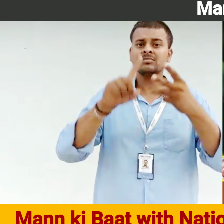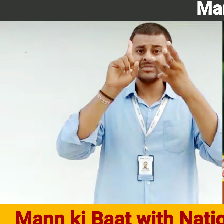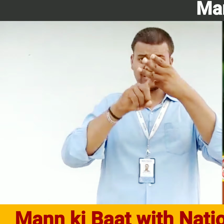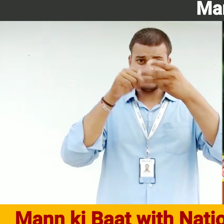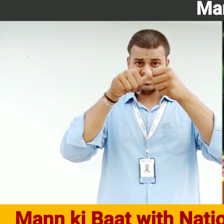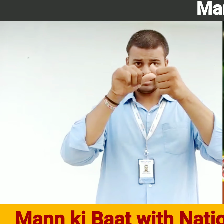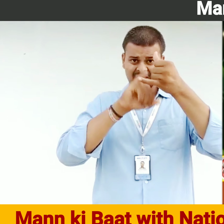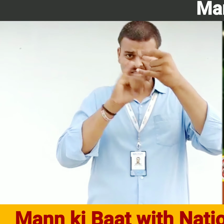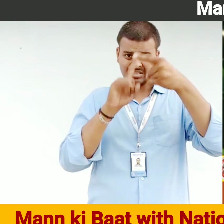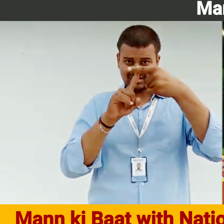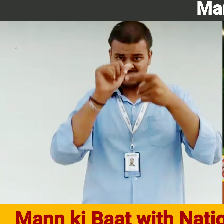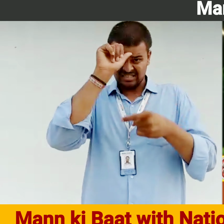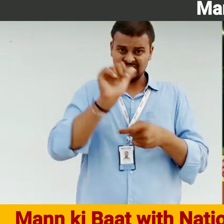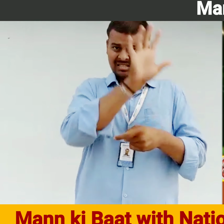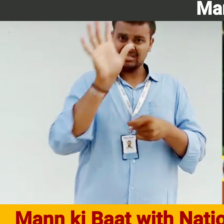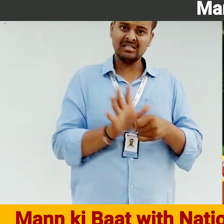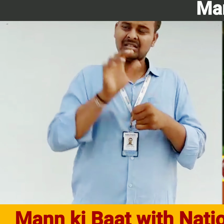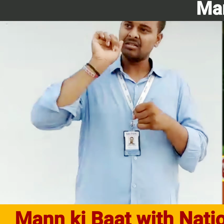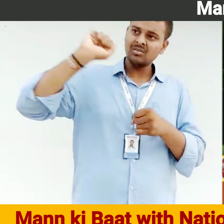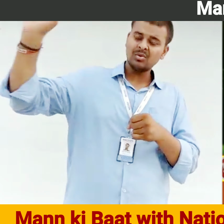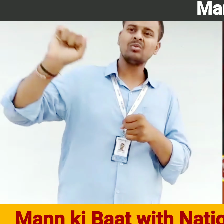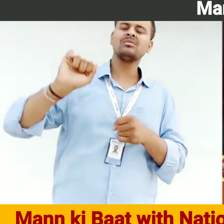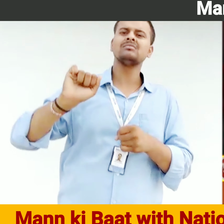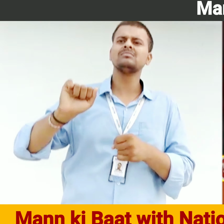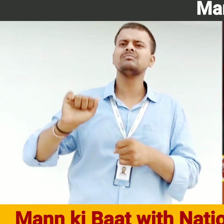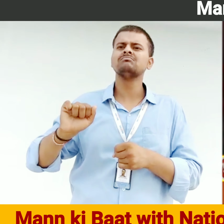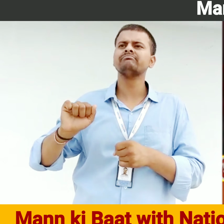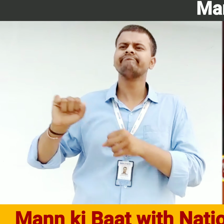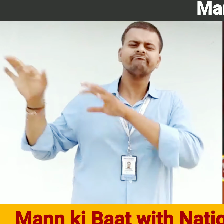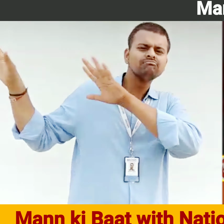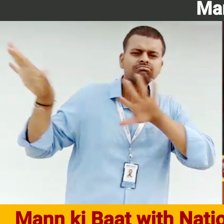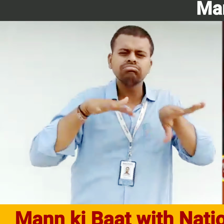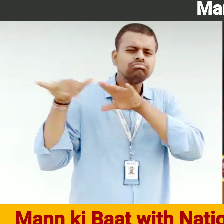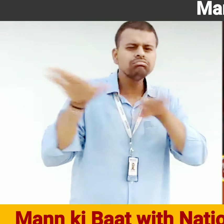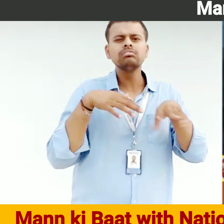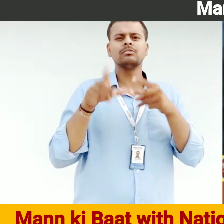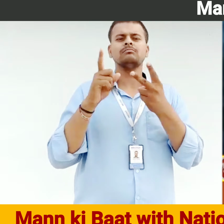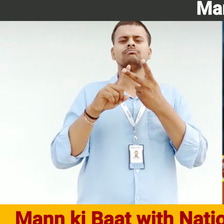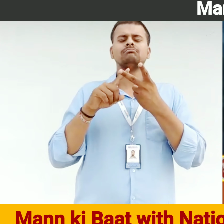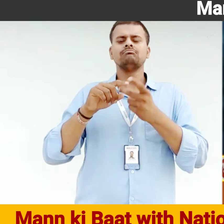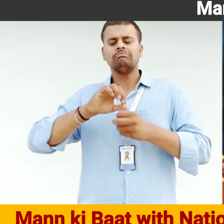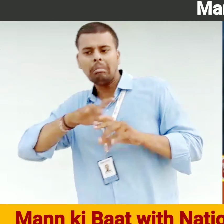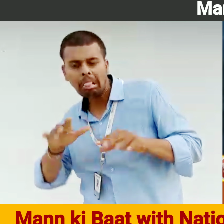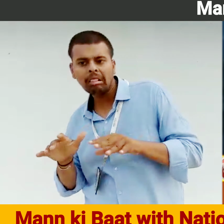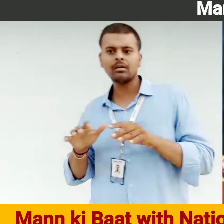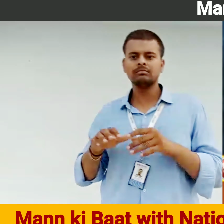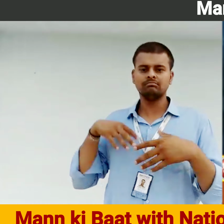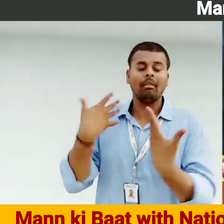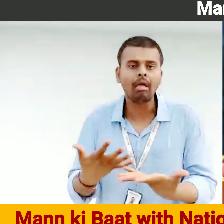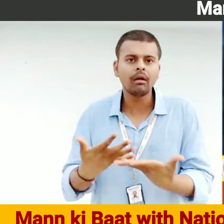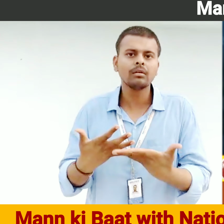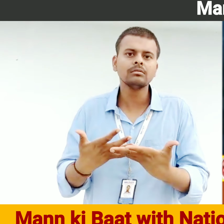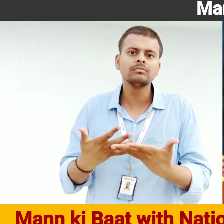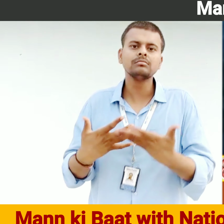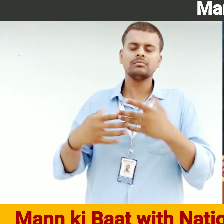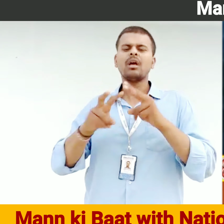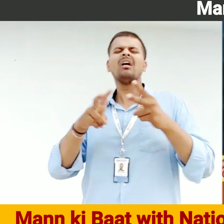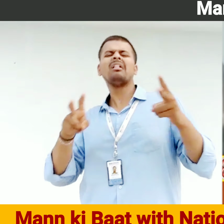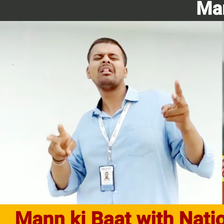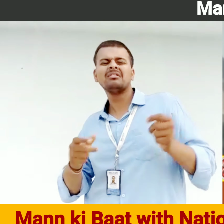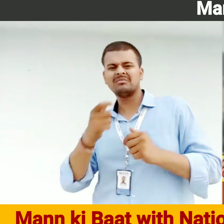हमें हाल में पूर्वी भारत के कुछ हिस्सों में प्राकृतिक आपदा का भी सामना करना पड़ा है। पिछले कुछ हफ्तों के